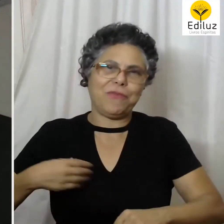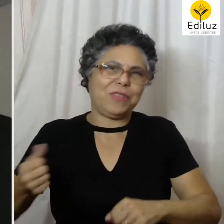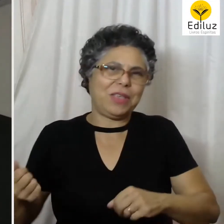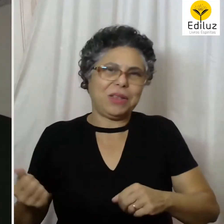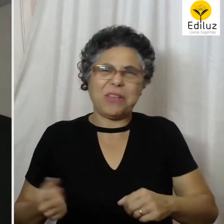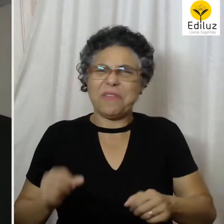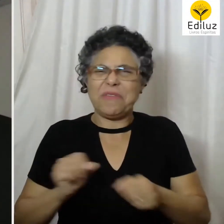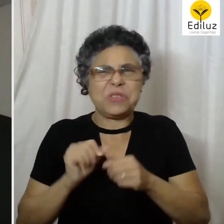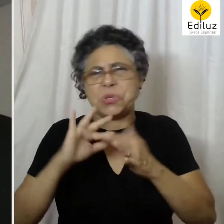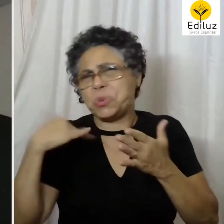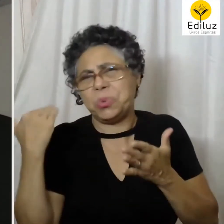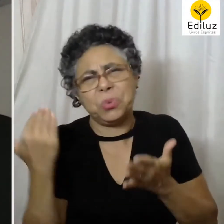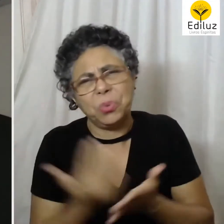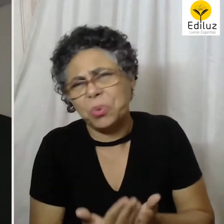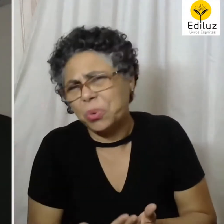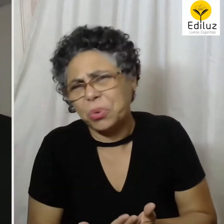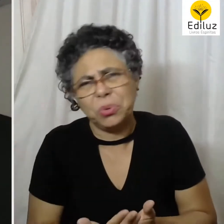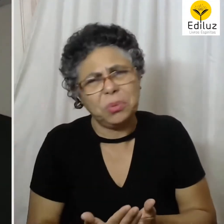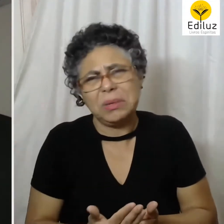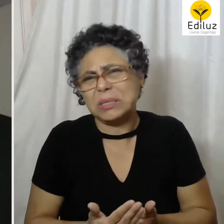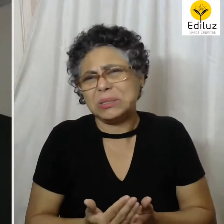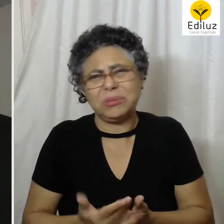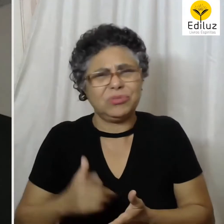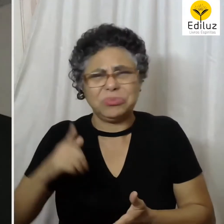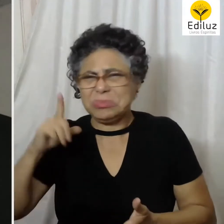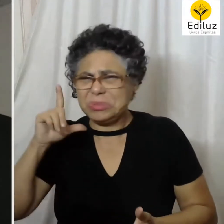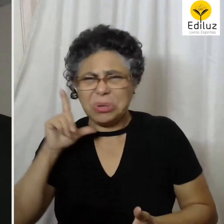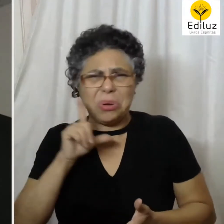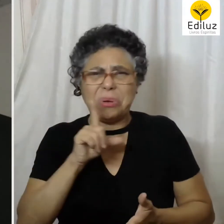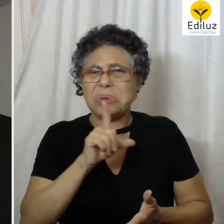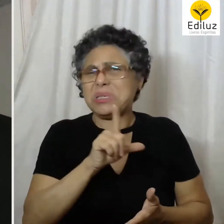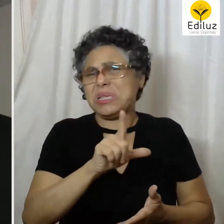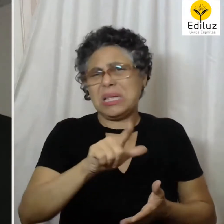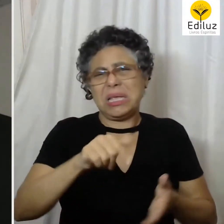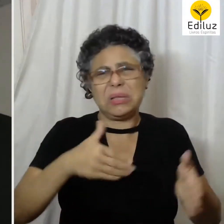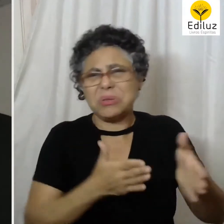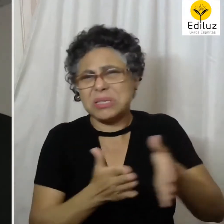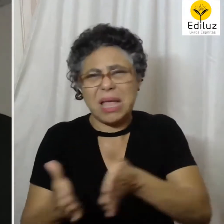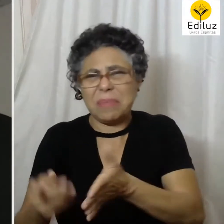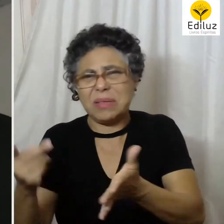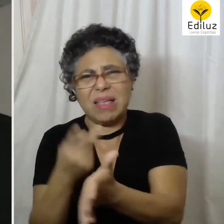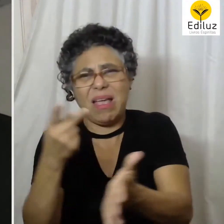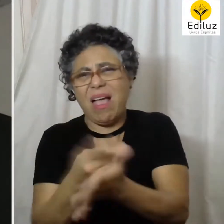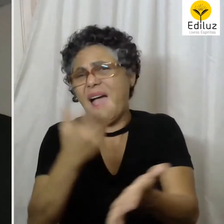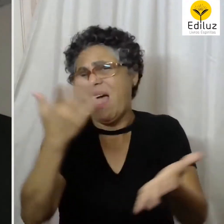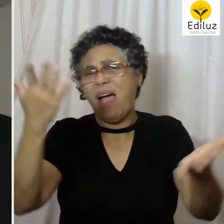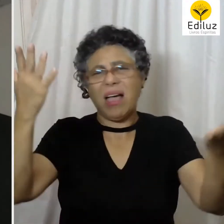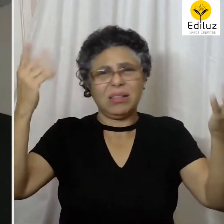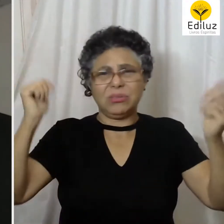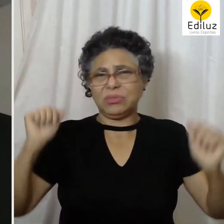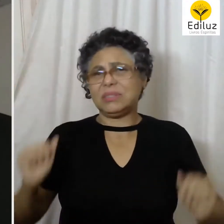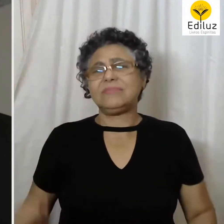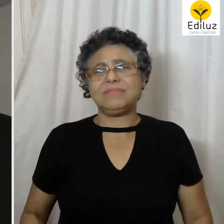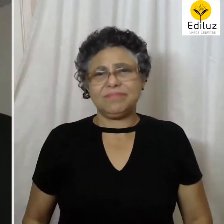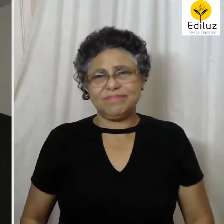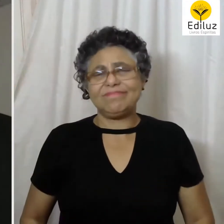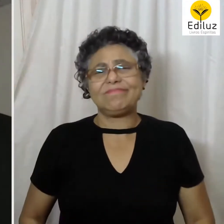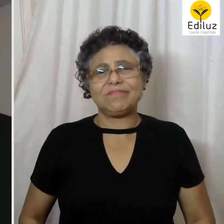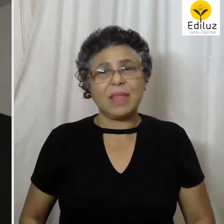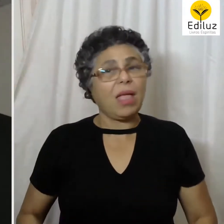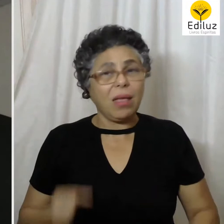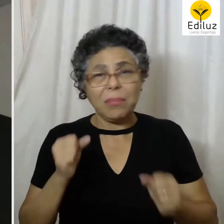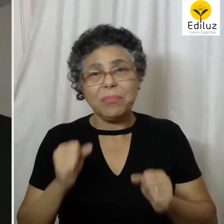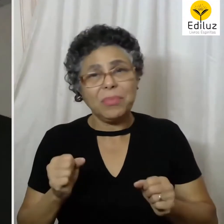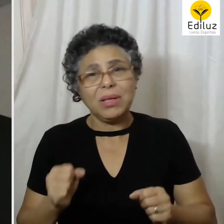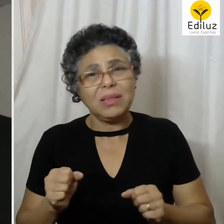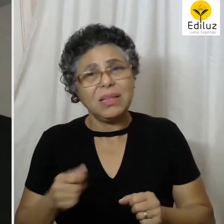de tudo, mas não consegui tirá-lo dos caminhos que ele enveredou. E podemos dizer